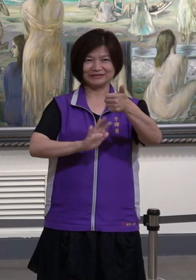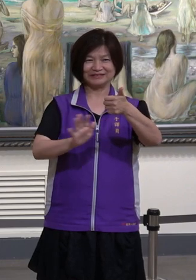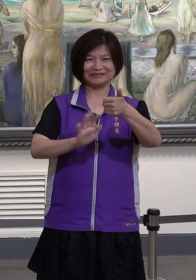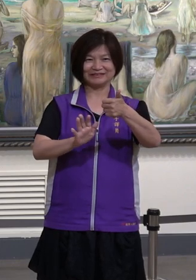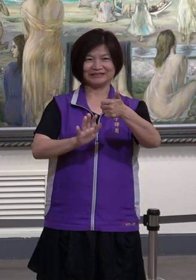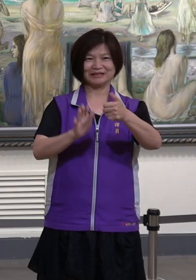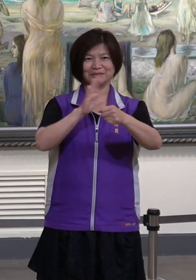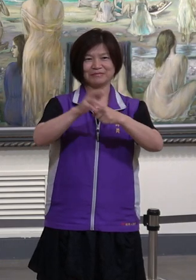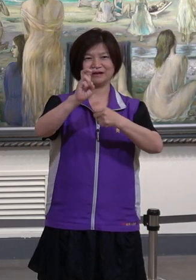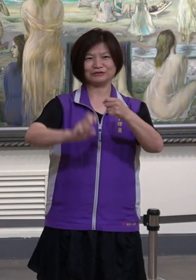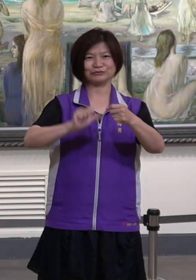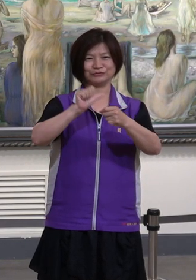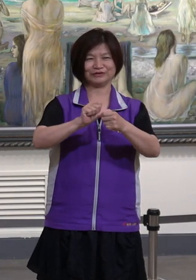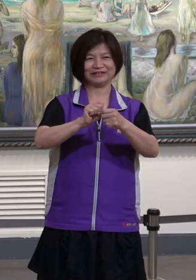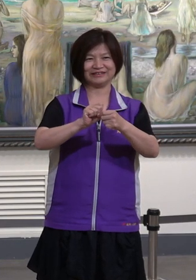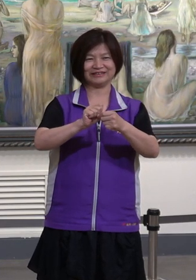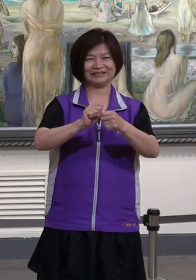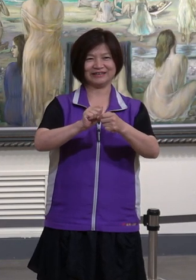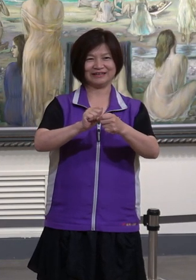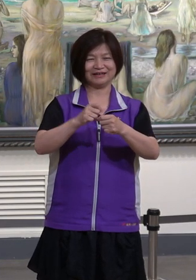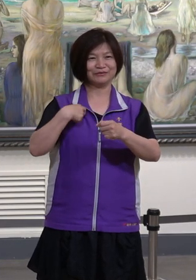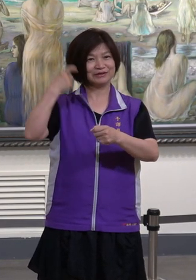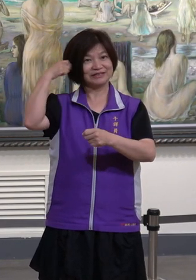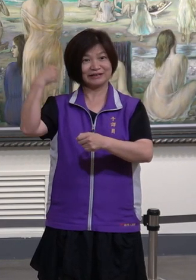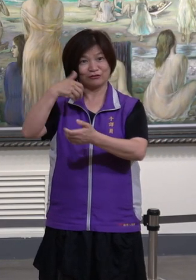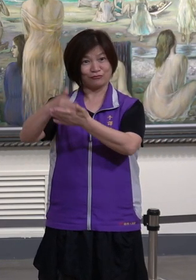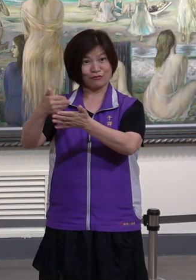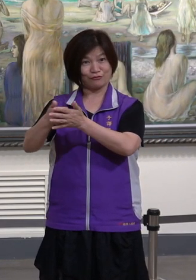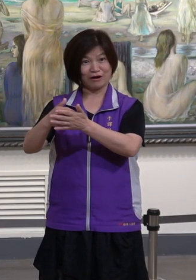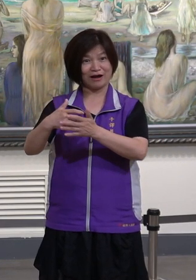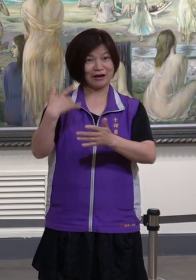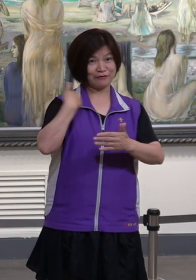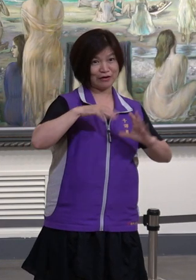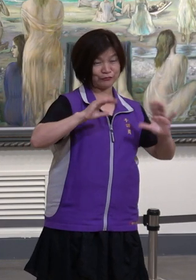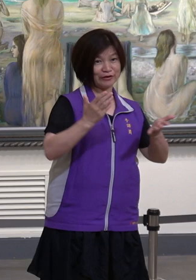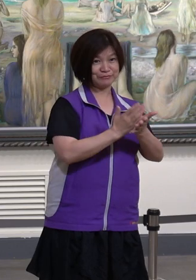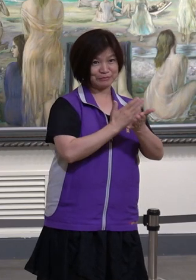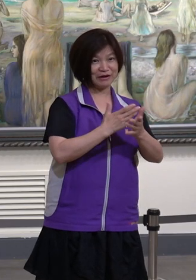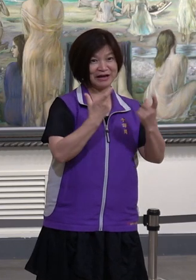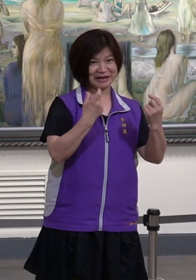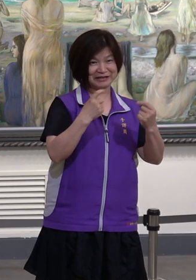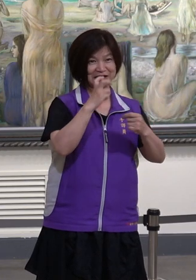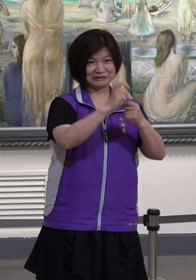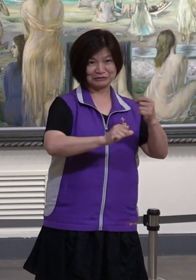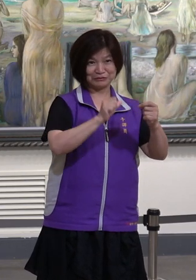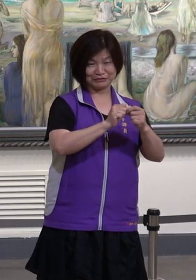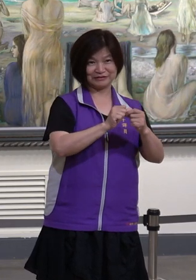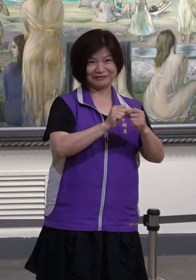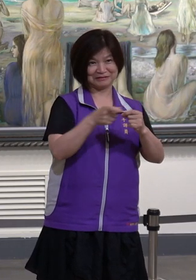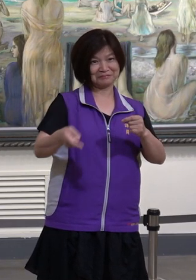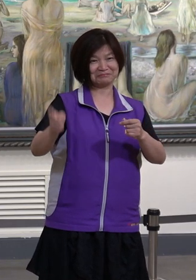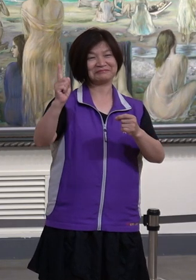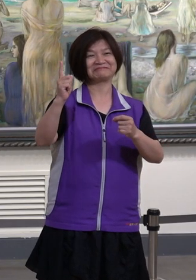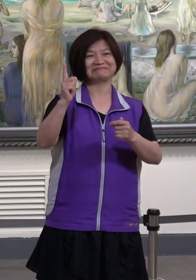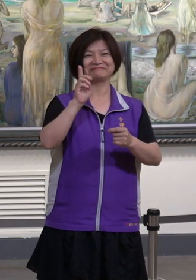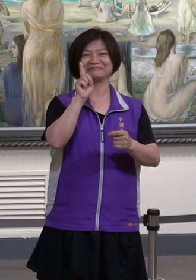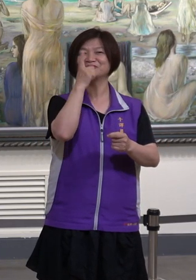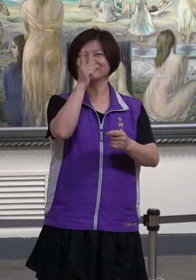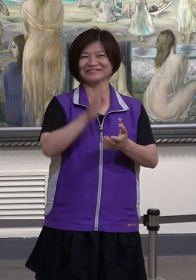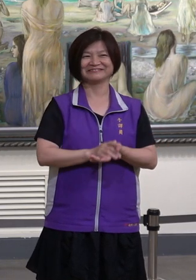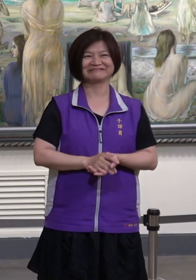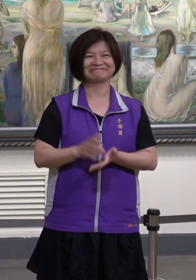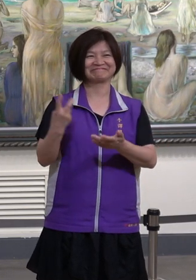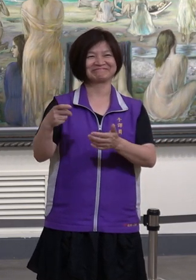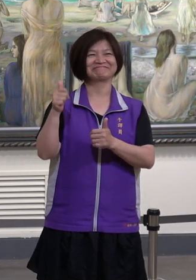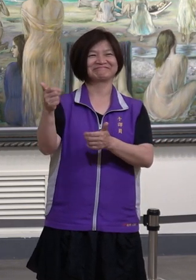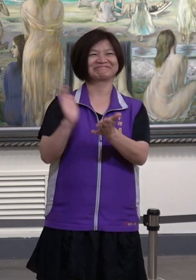满25年，你台湾只要绘画你画报，这评审这几档我们也告给你啦，有无？ 我和浩浩，